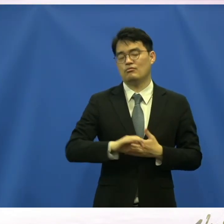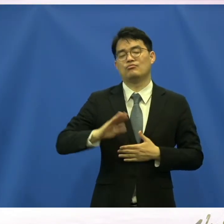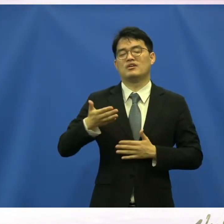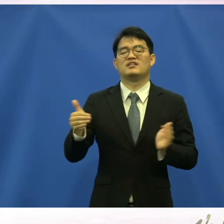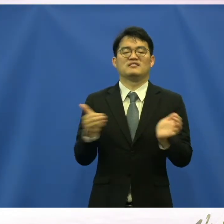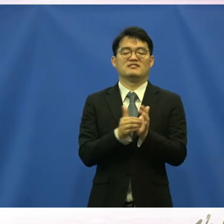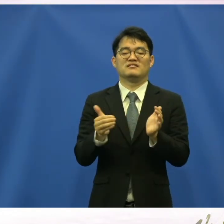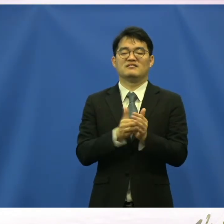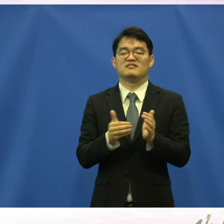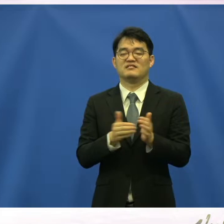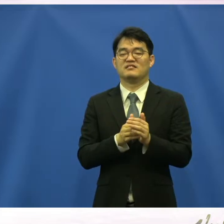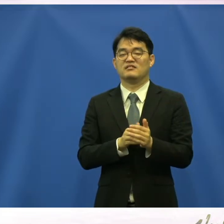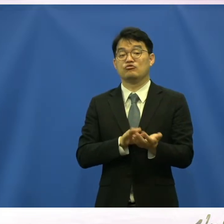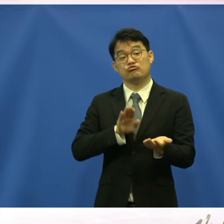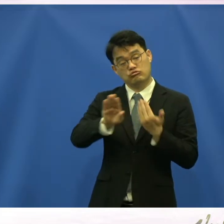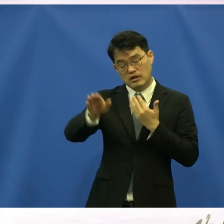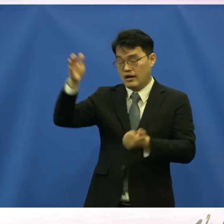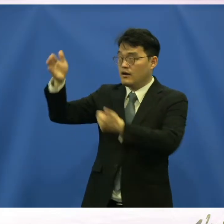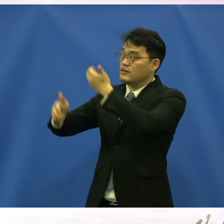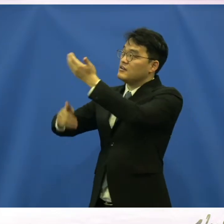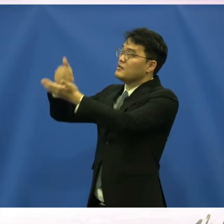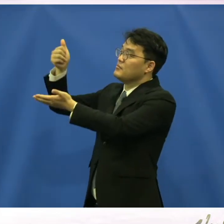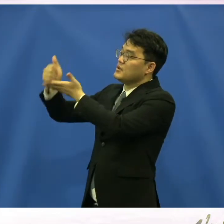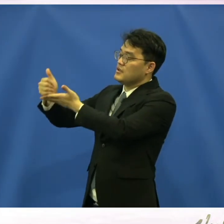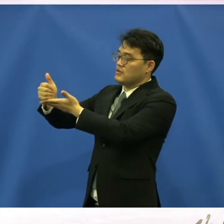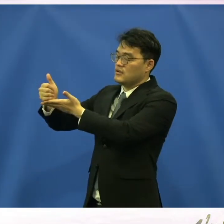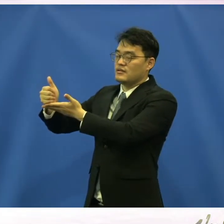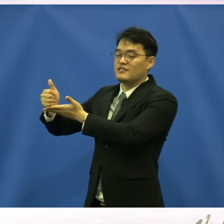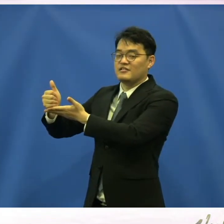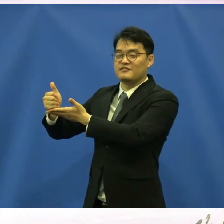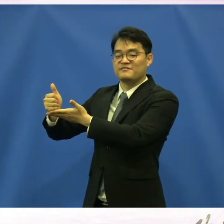끝나는 겁니다. 그 다음은 하나님 책임지시는 겁니다.